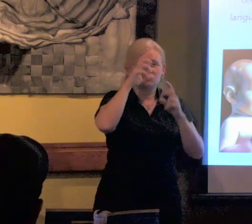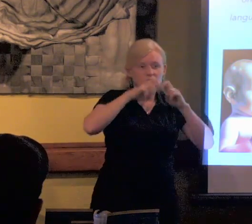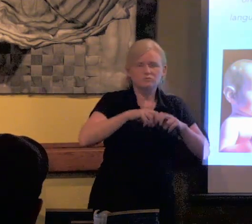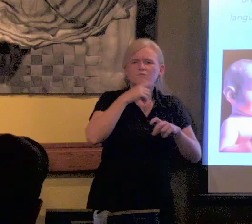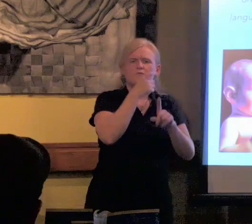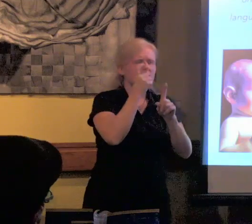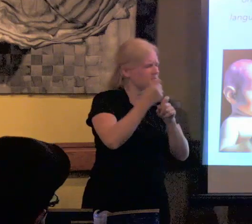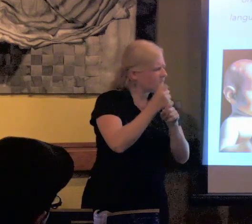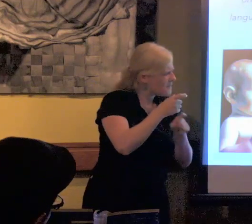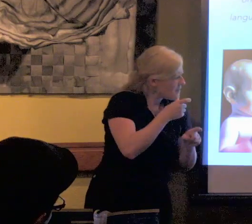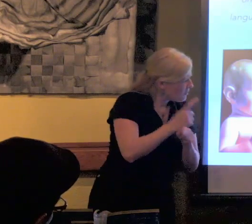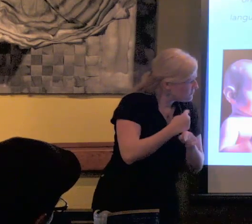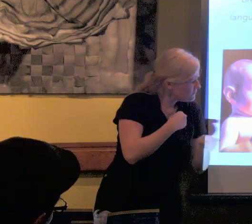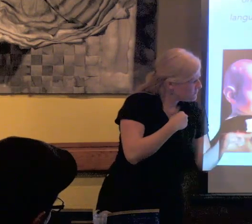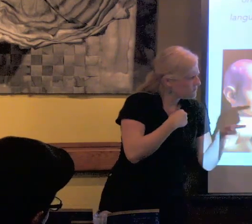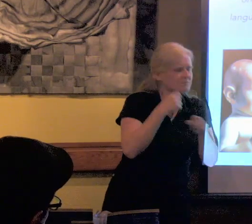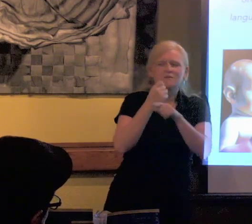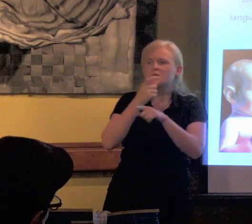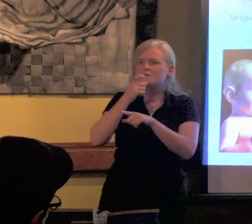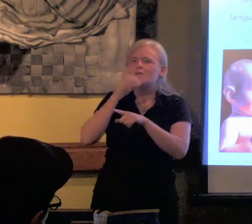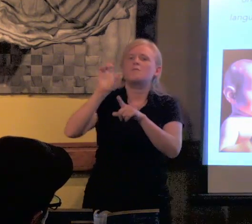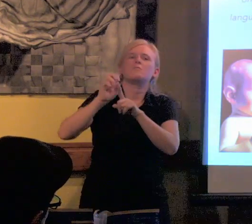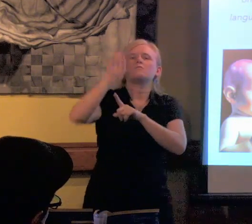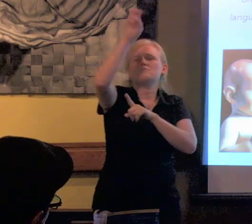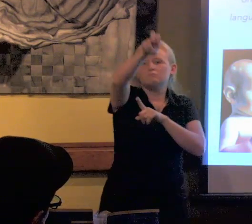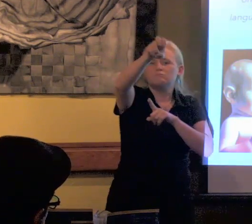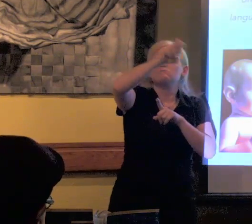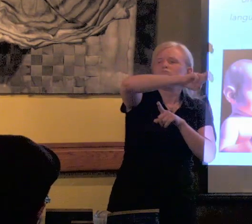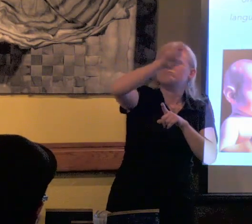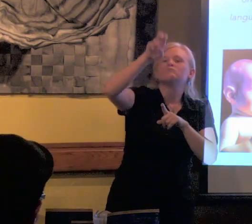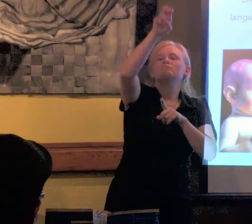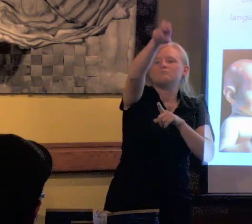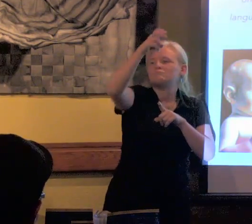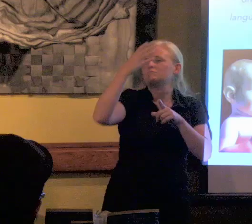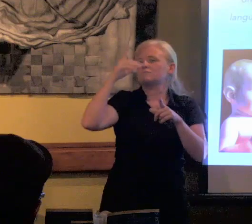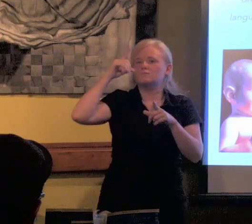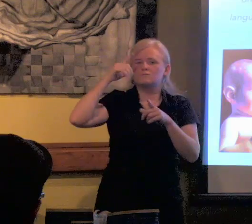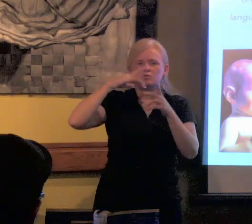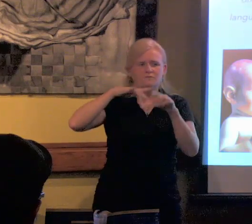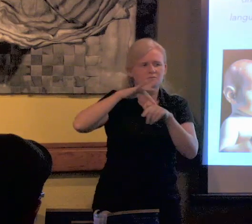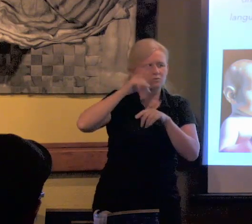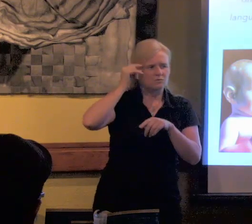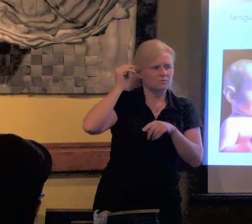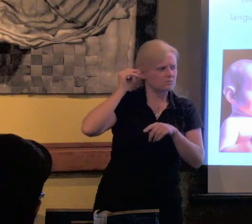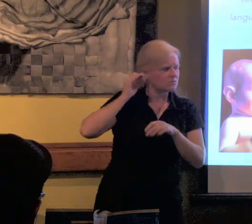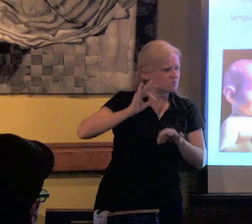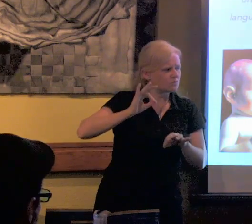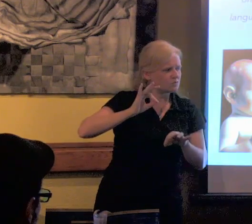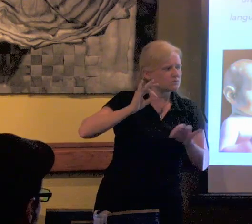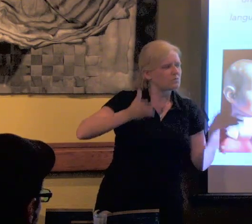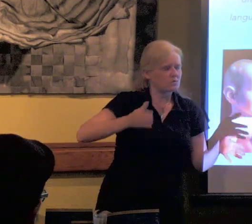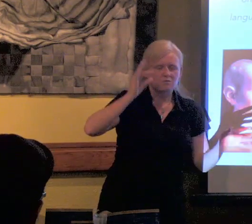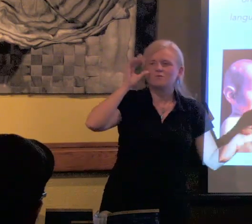visuel et oral. Et plusieurs recherches, parce qu'elle travaille à l'AIDE, elle a travaillé finalement à d'autres instituts,